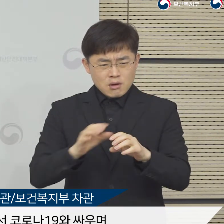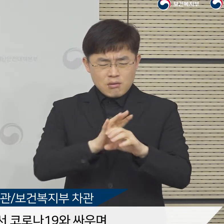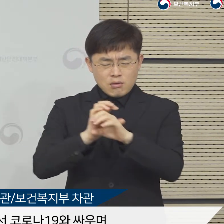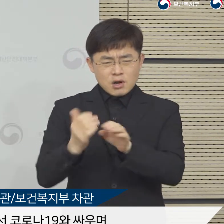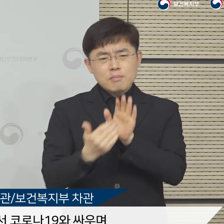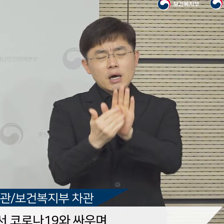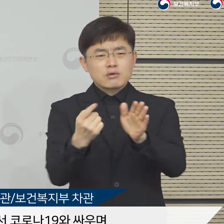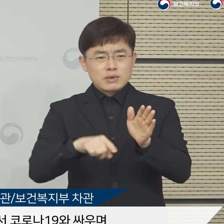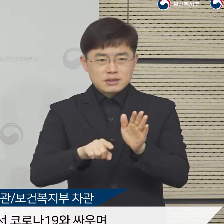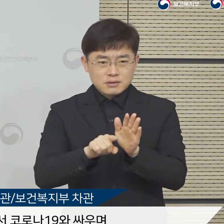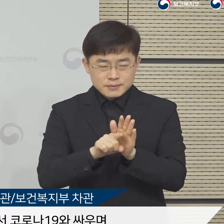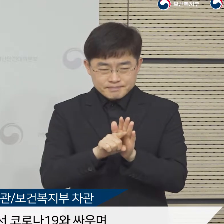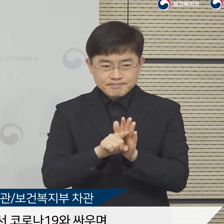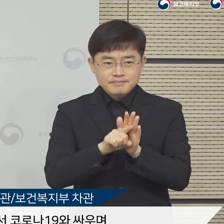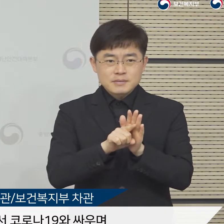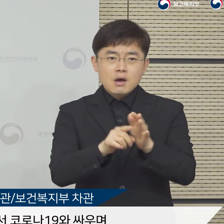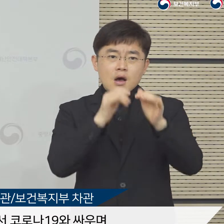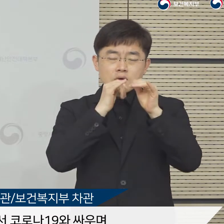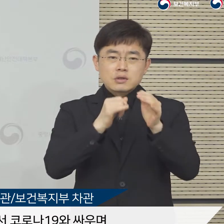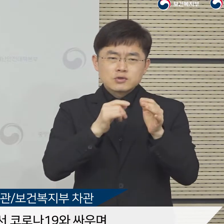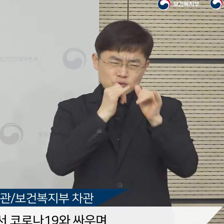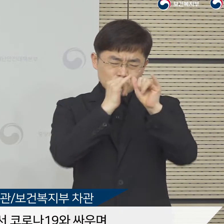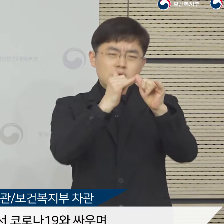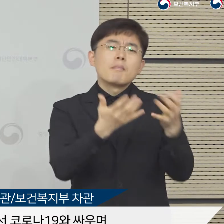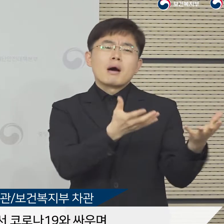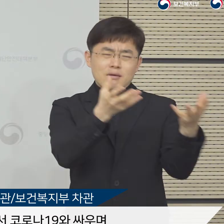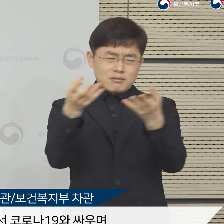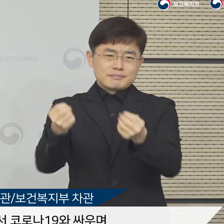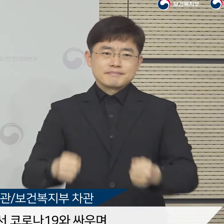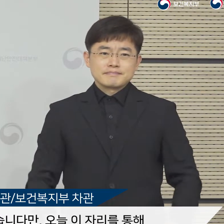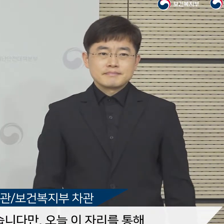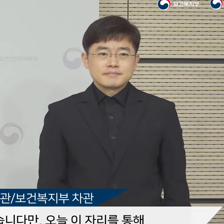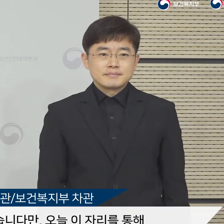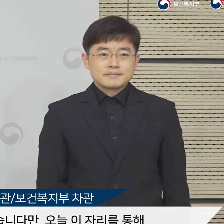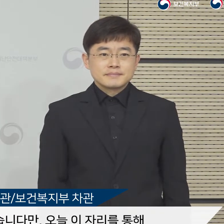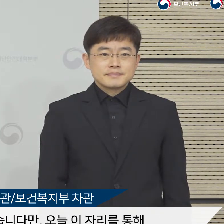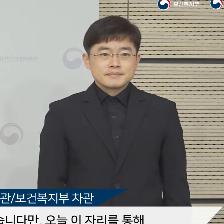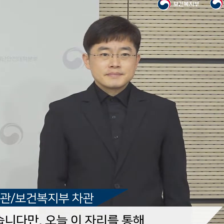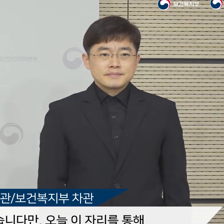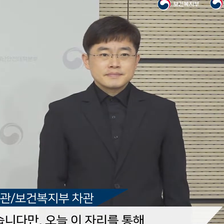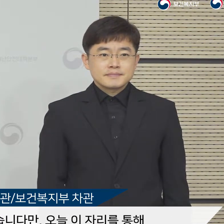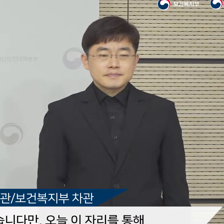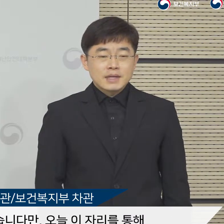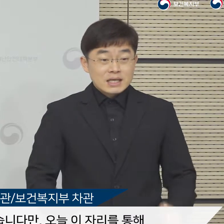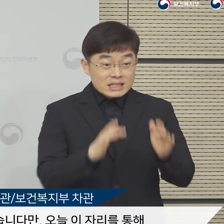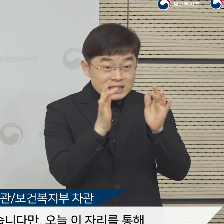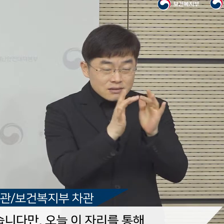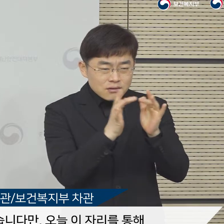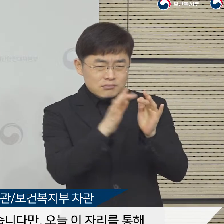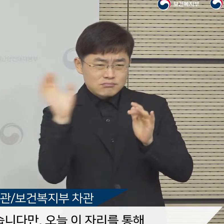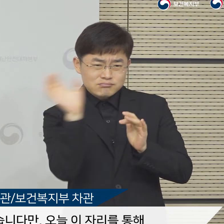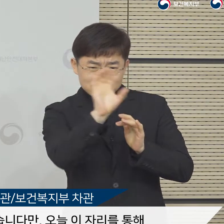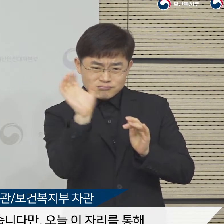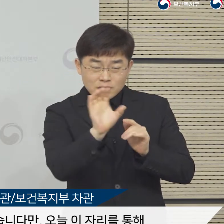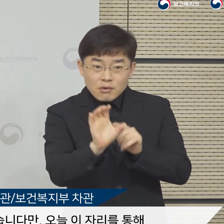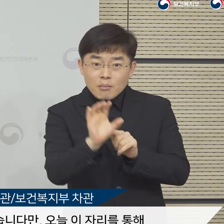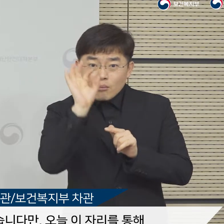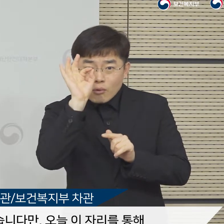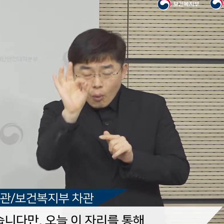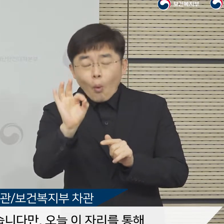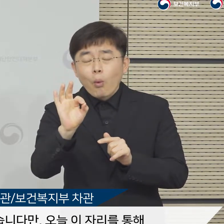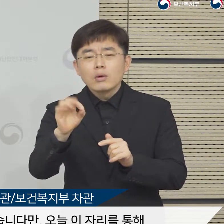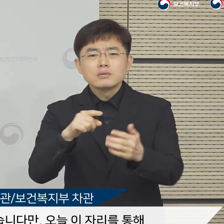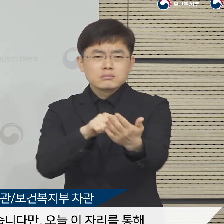애써주시는 숨은 의인들이 많이 계십니다. 이미 SNS나 언론들을 통해